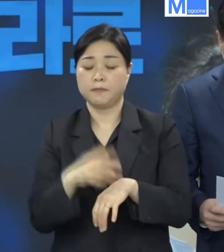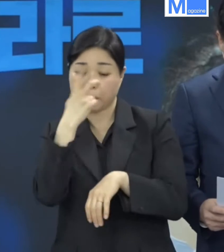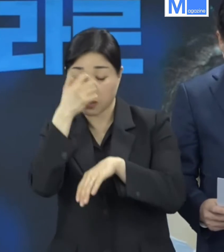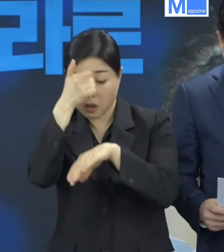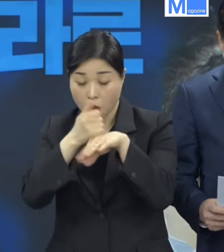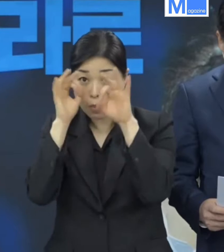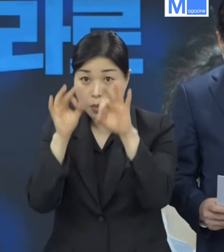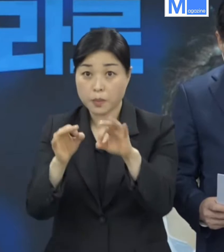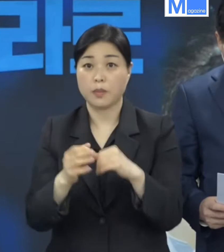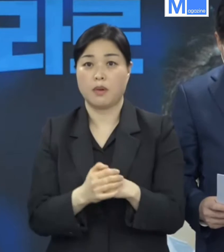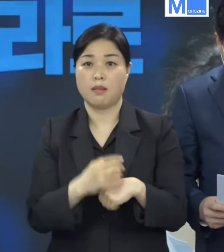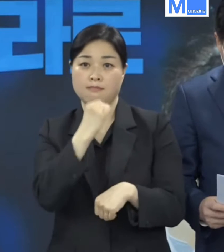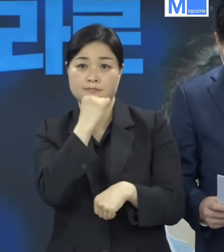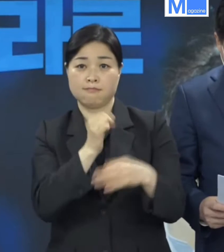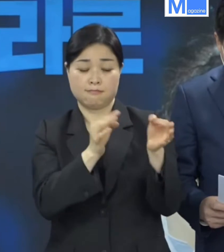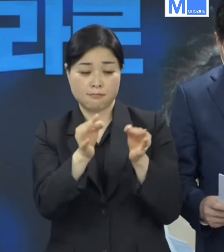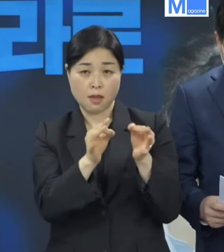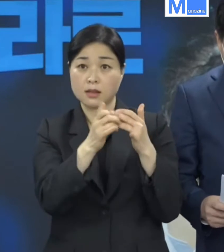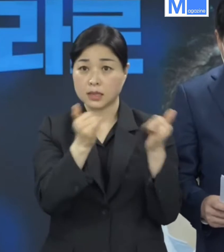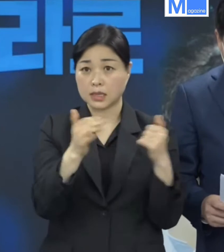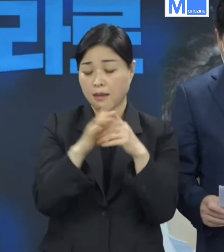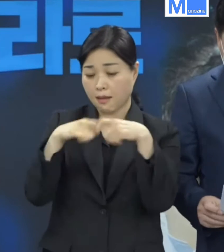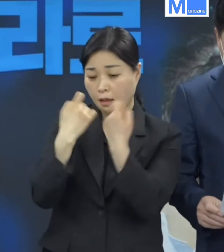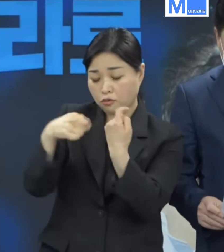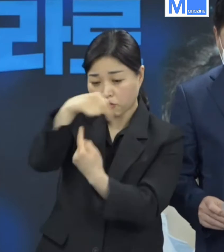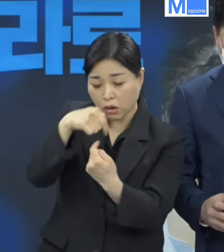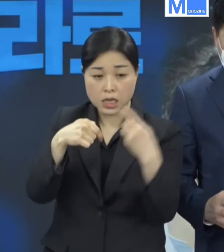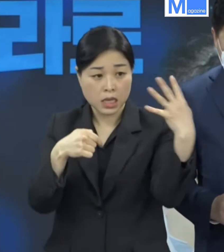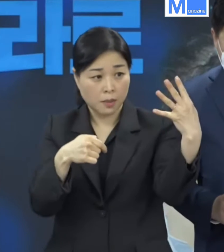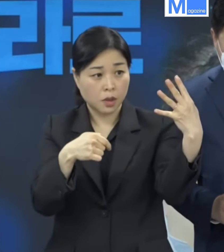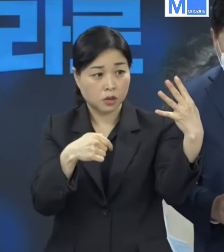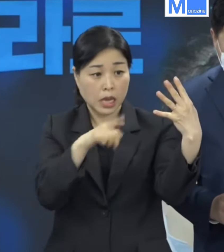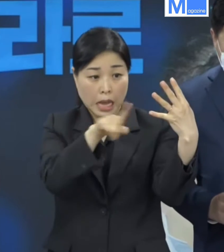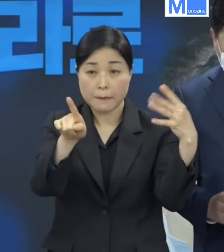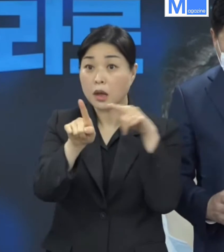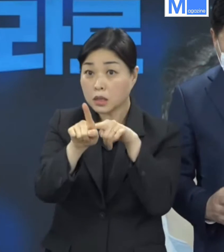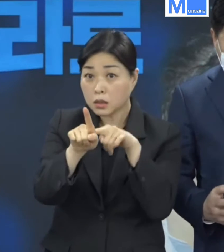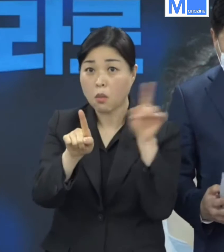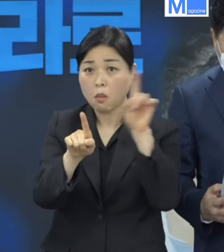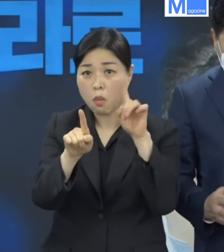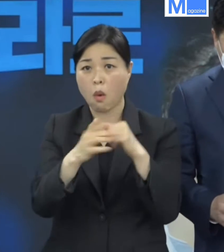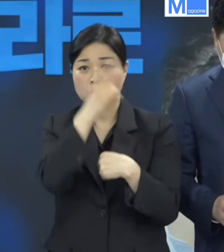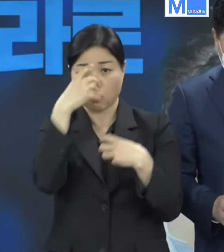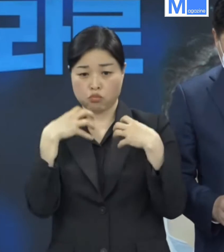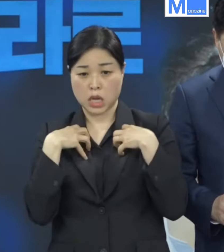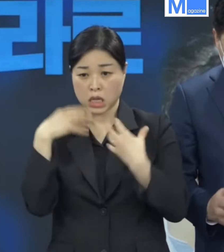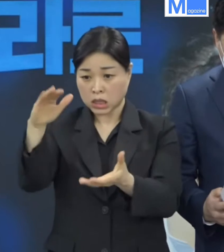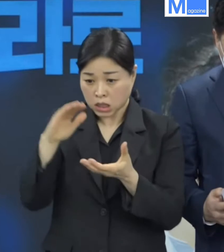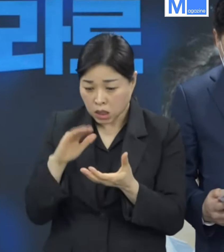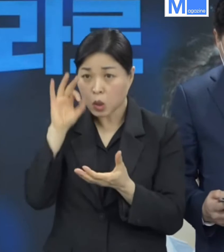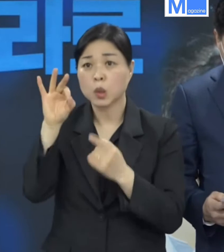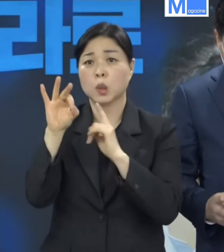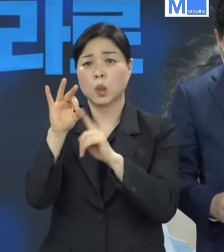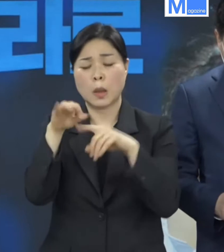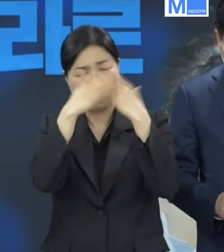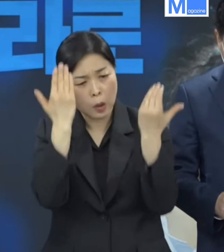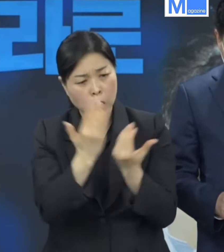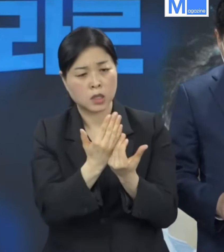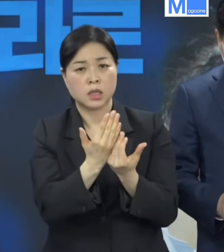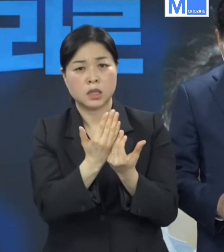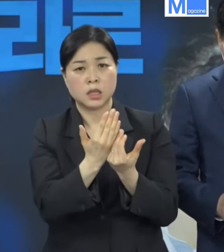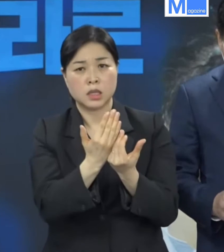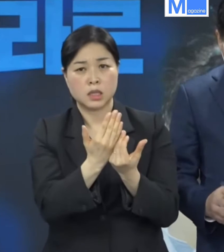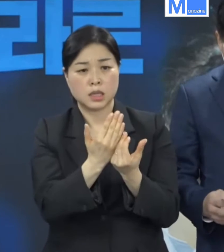결과에 따르면 소상공인 자영업자 4명 중 1명은 정부가 지급하는 손실보상금을 고스란히 임대료